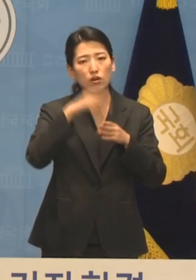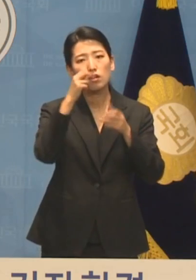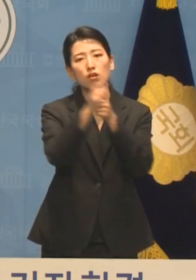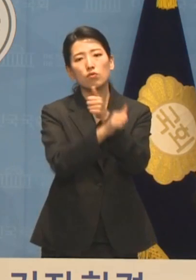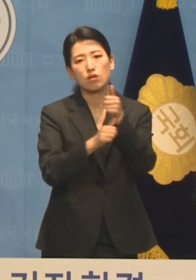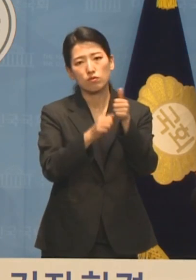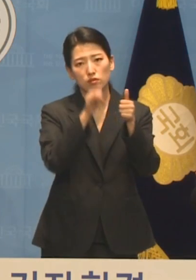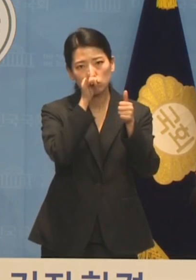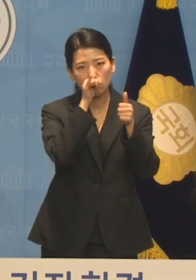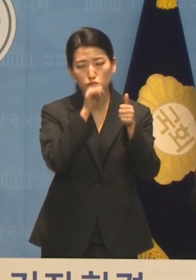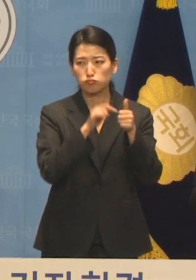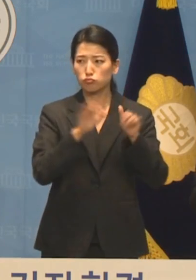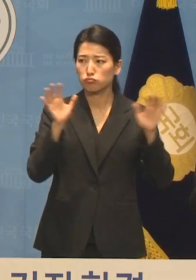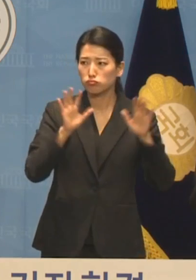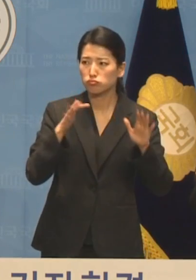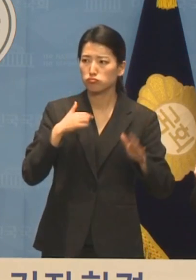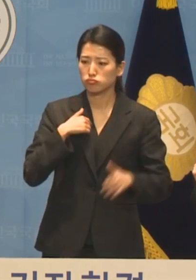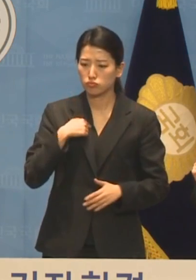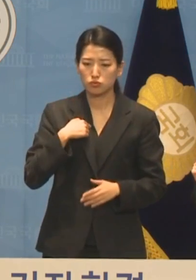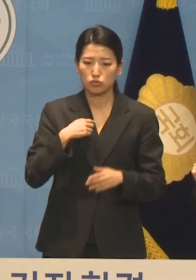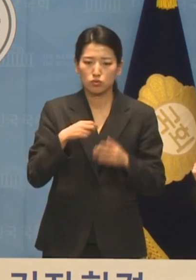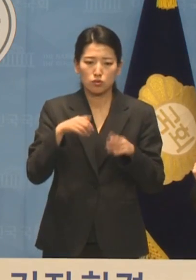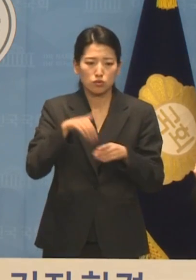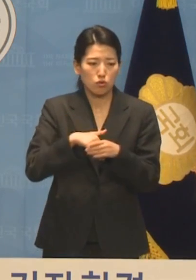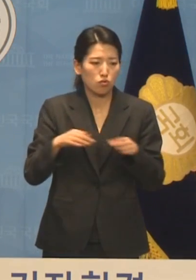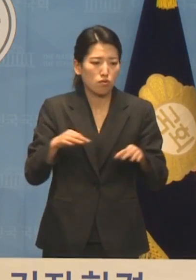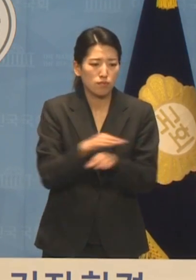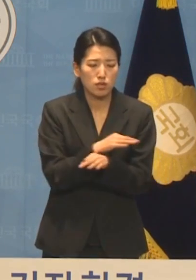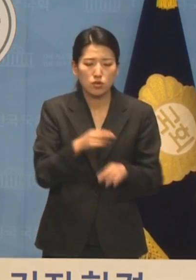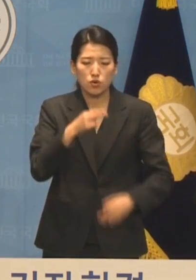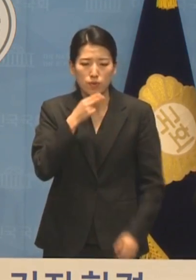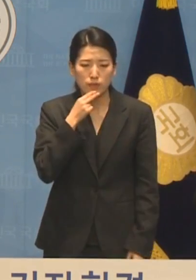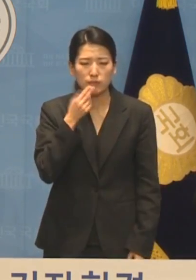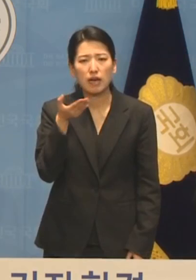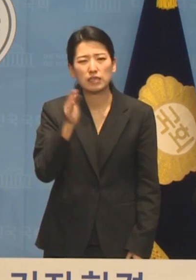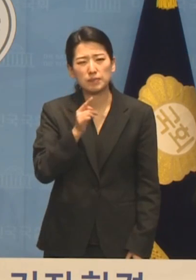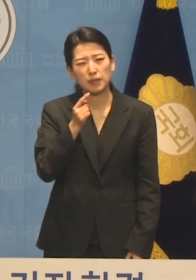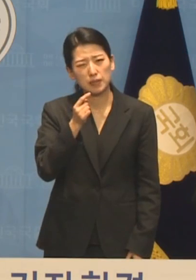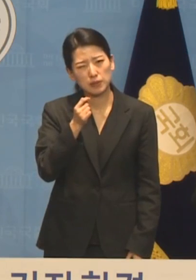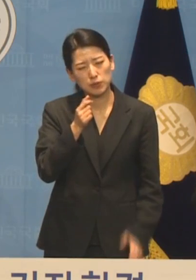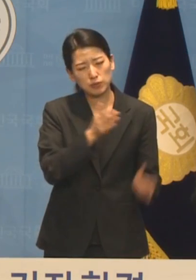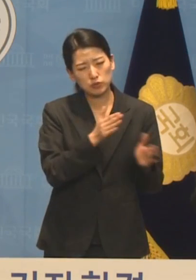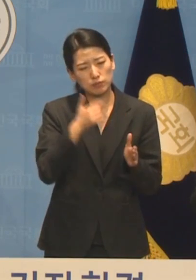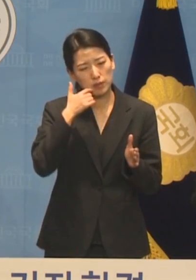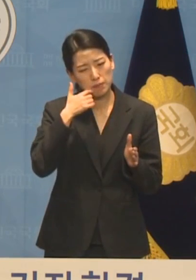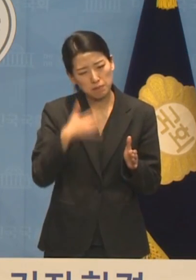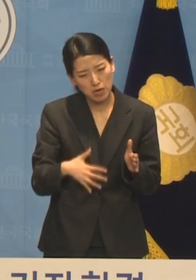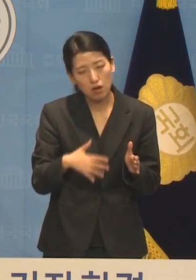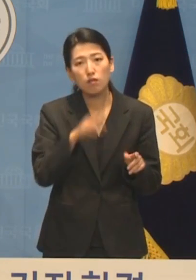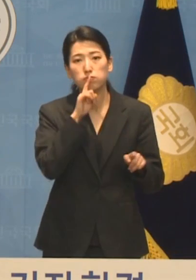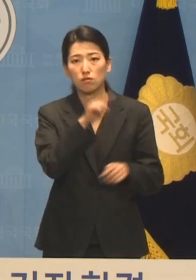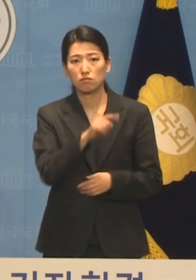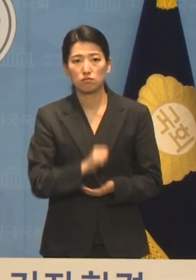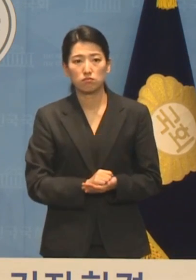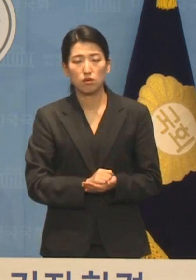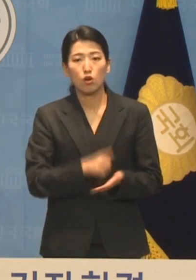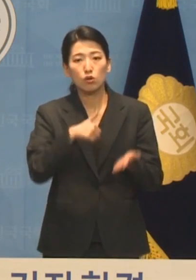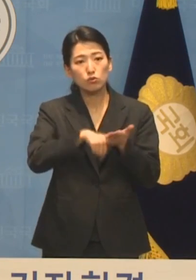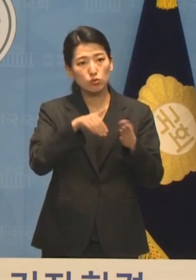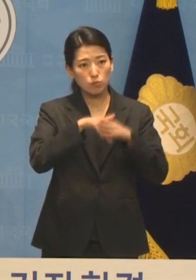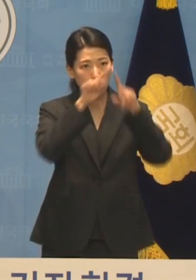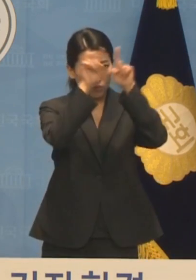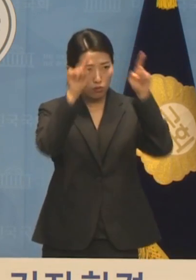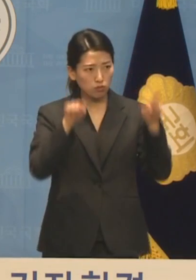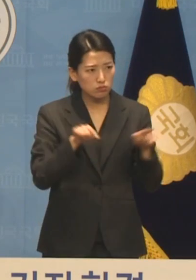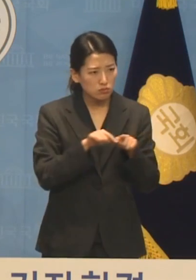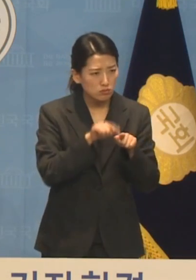부정선거는 없다는 입장을 줄곧 유지하면서도 부실선거는 인정했습니다. 이상한 투표지가 나오거나 투표지가 정식의